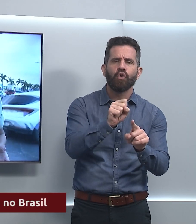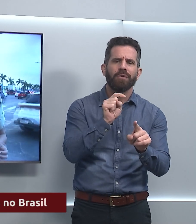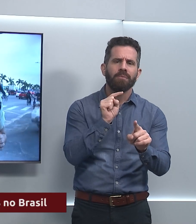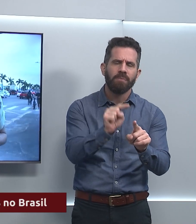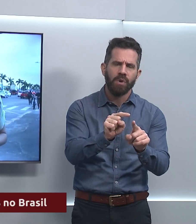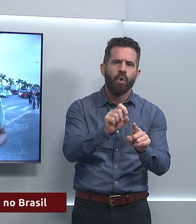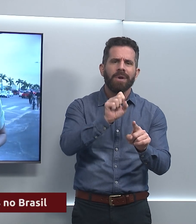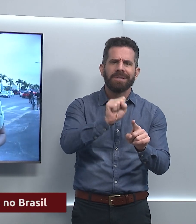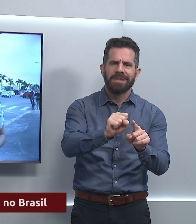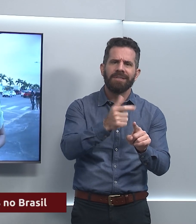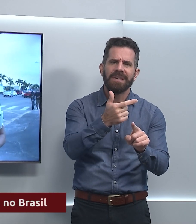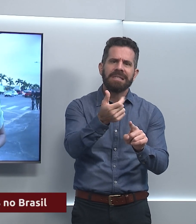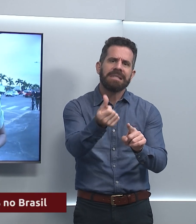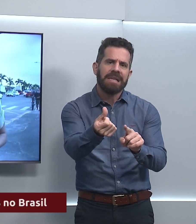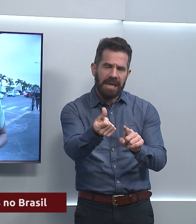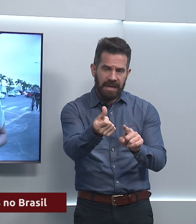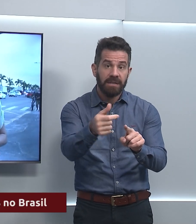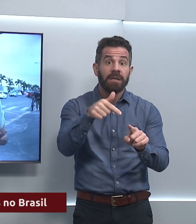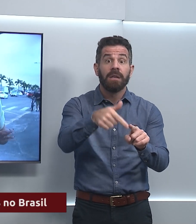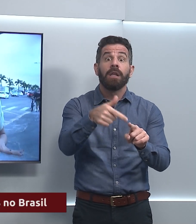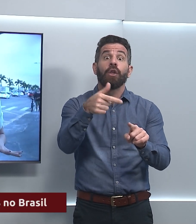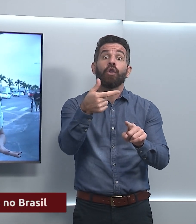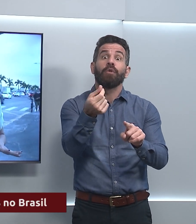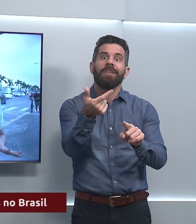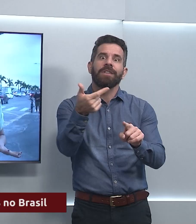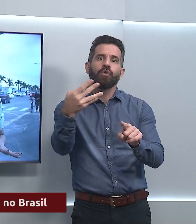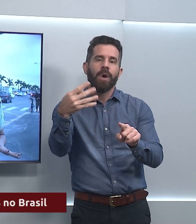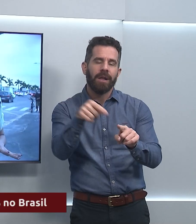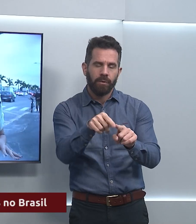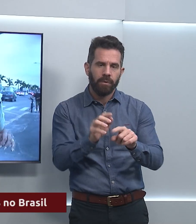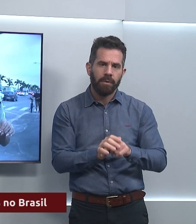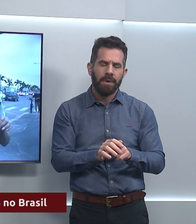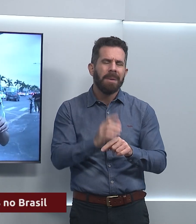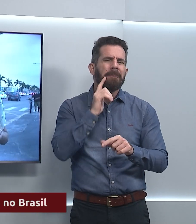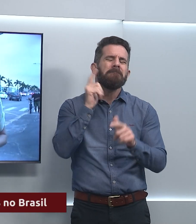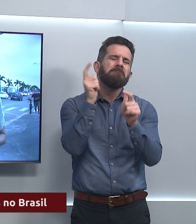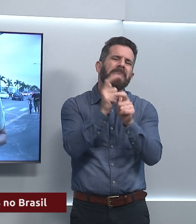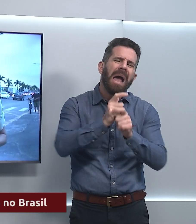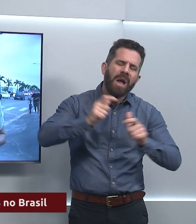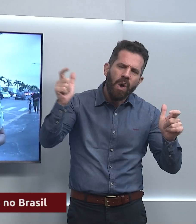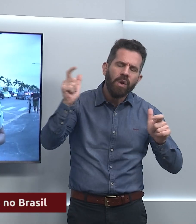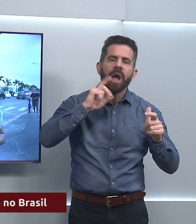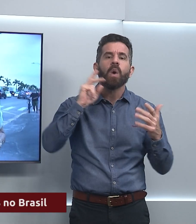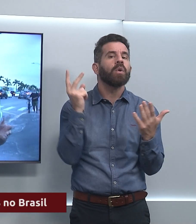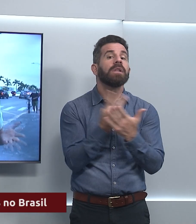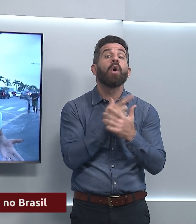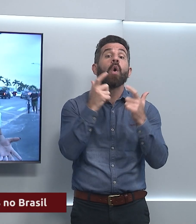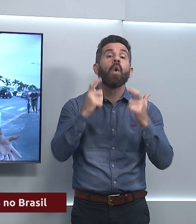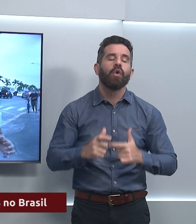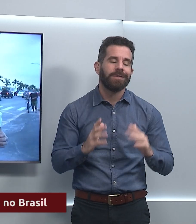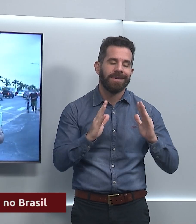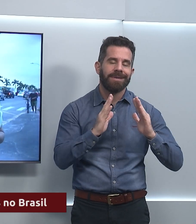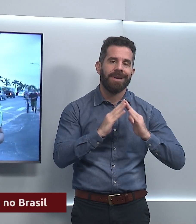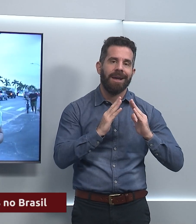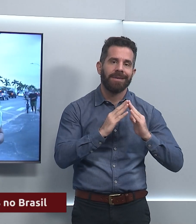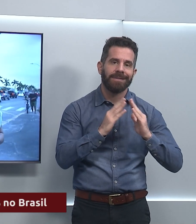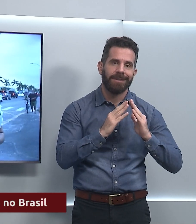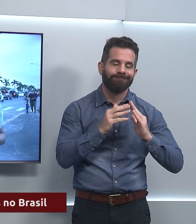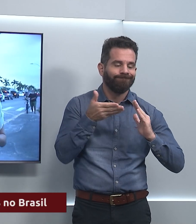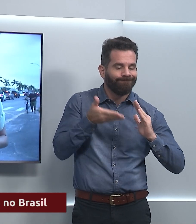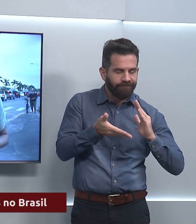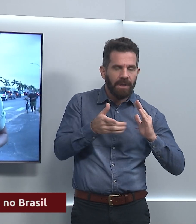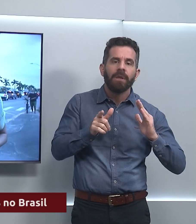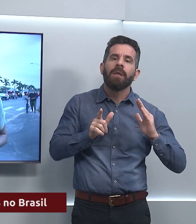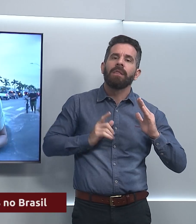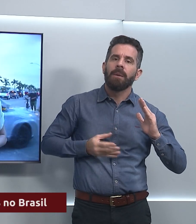18.826 em 2024. A maioria dos casos acontecem dentro de casa e os agressores quase sempre